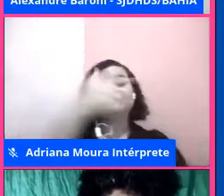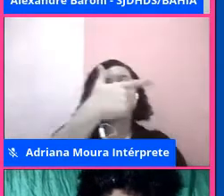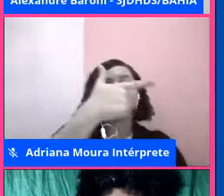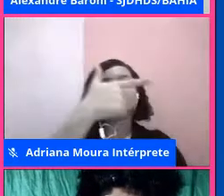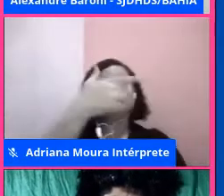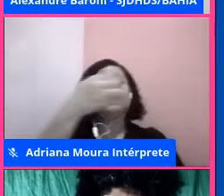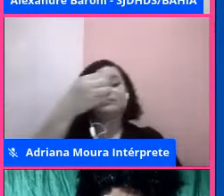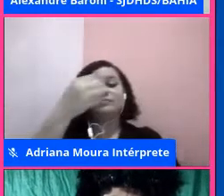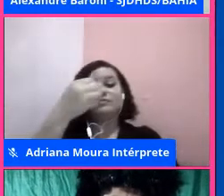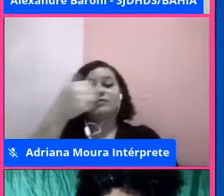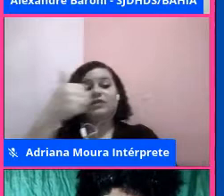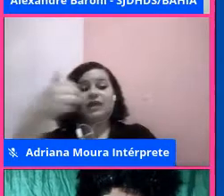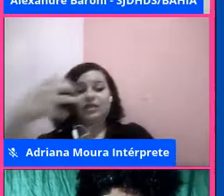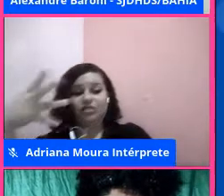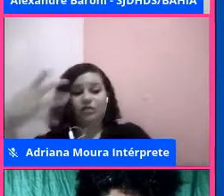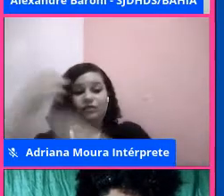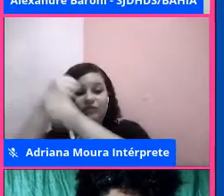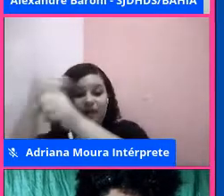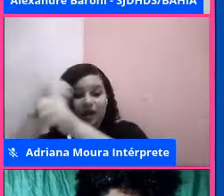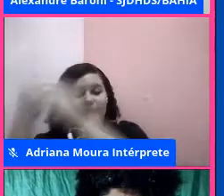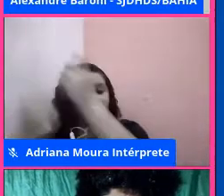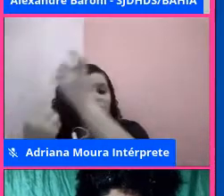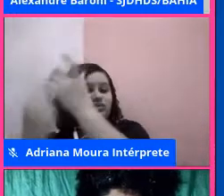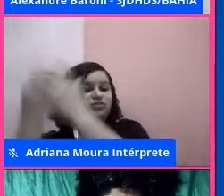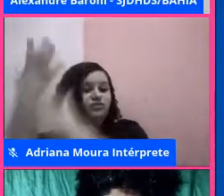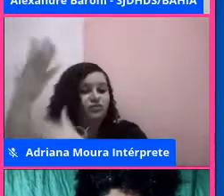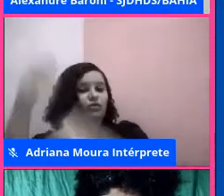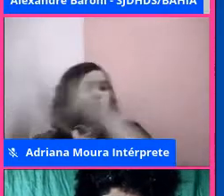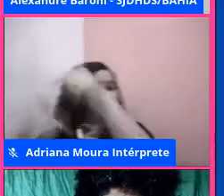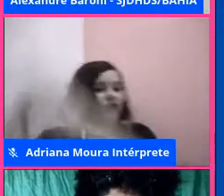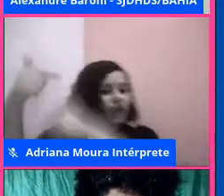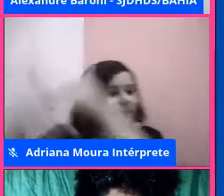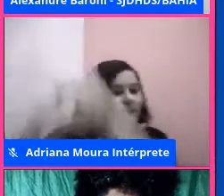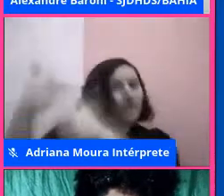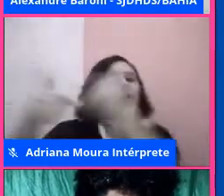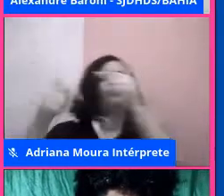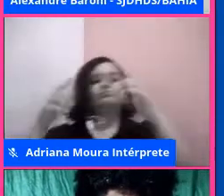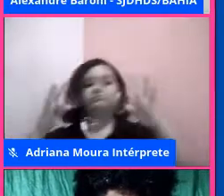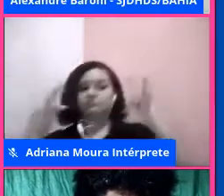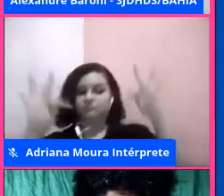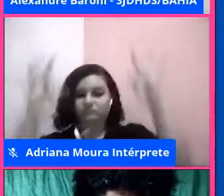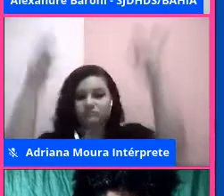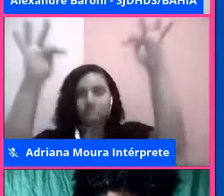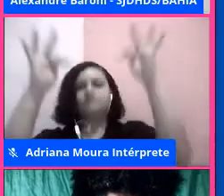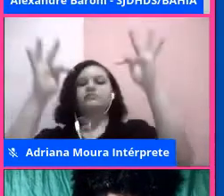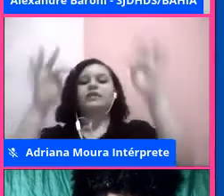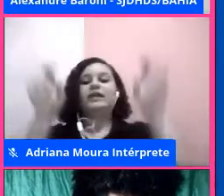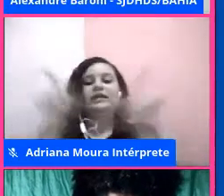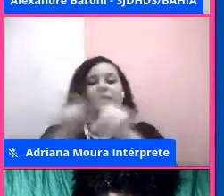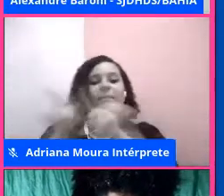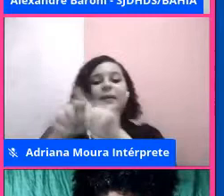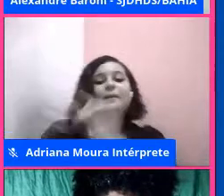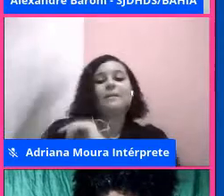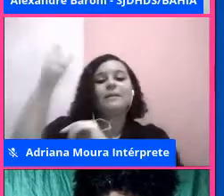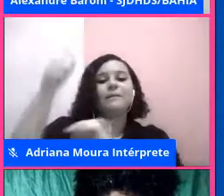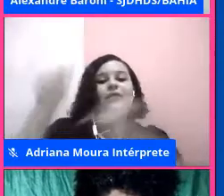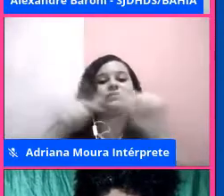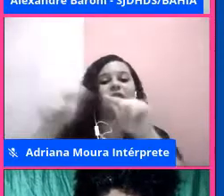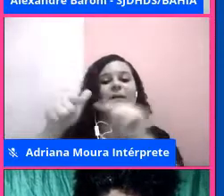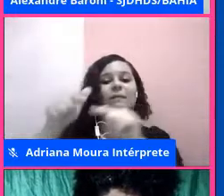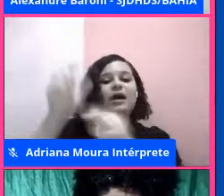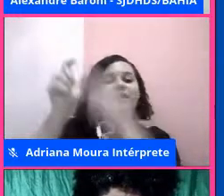tecnologia assistiva. Então, aqui a gente tem o nosso primeiro trabalho, que foi a Bengala, iniciado,